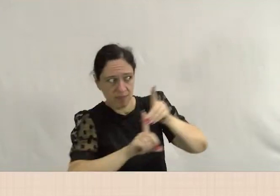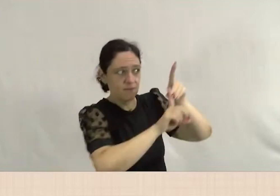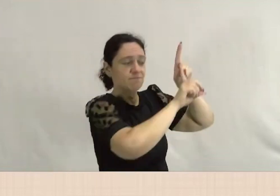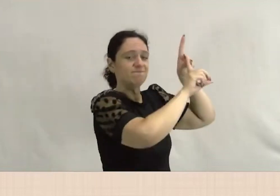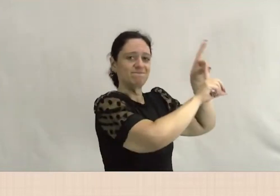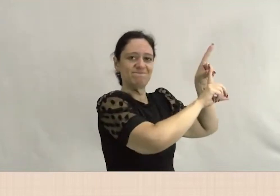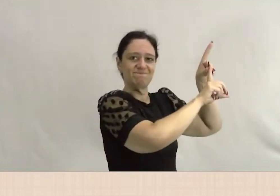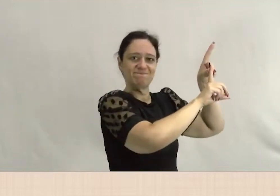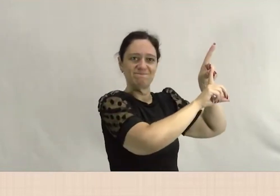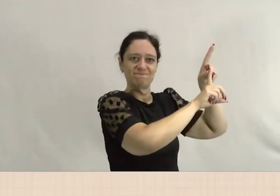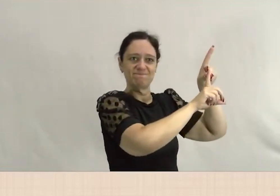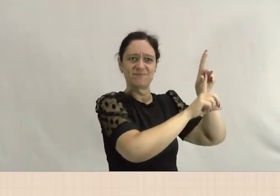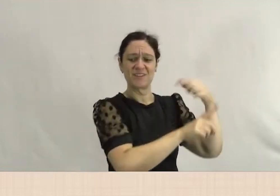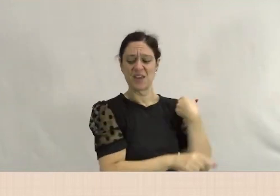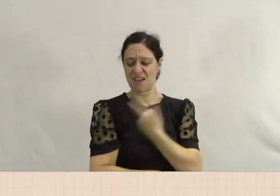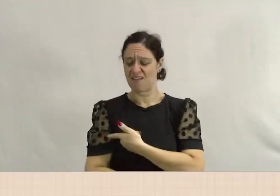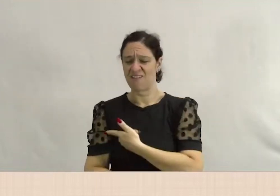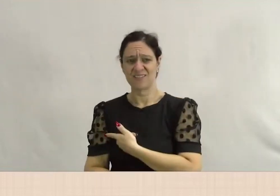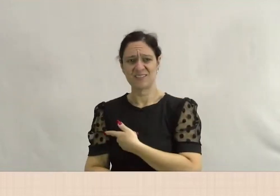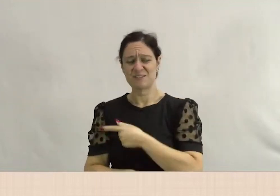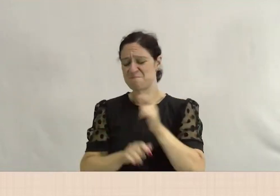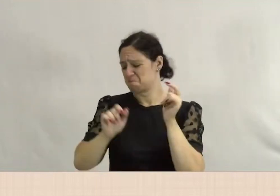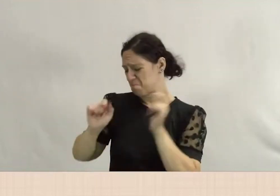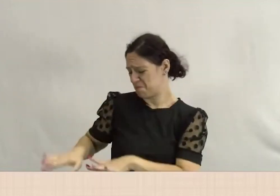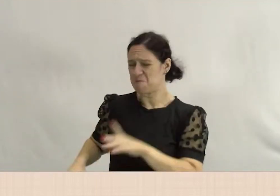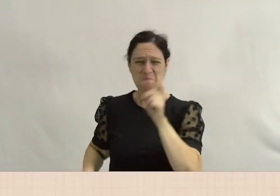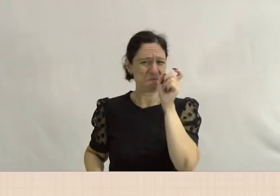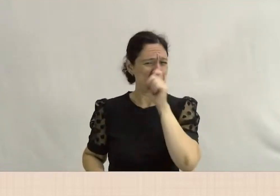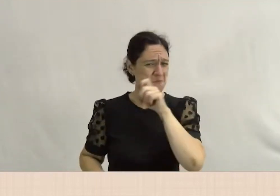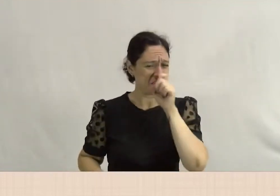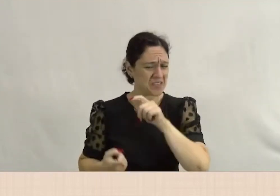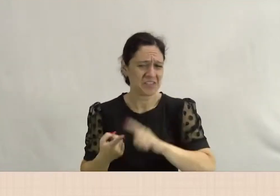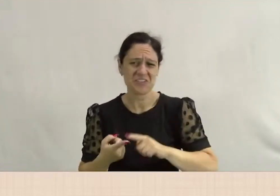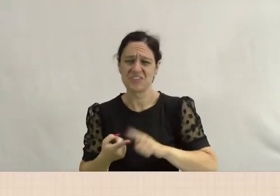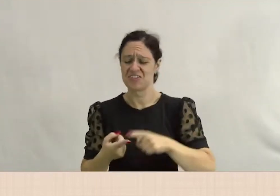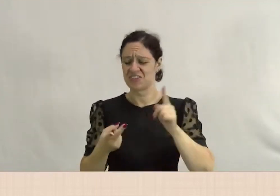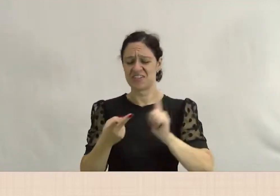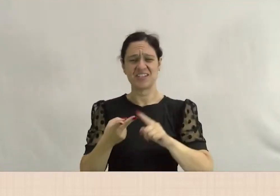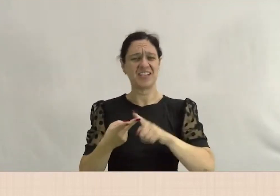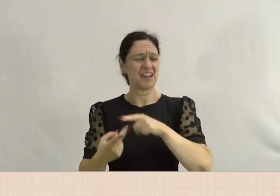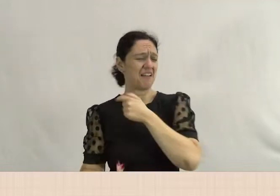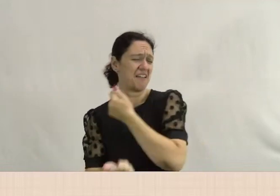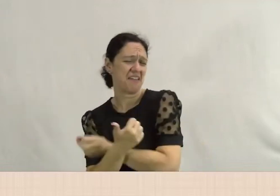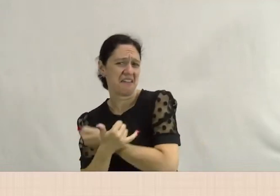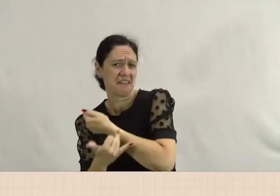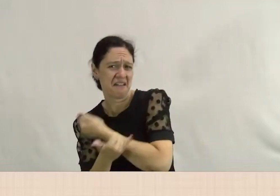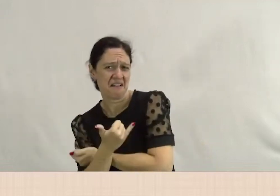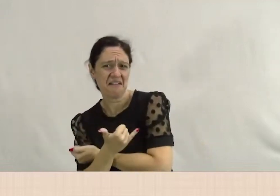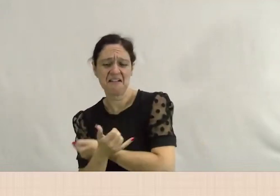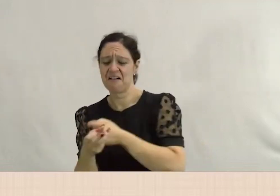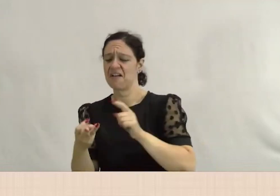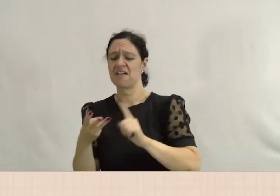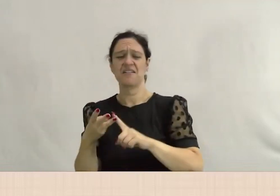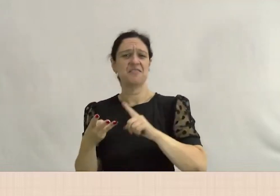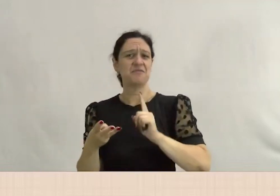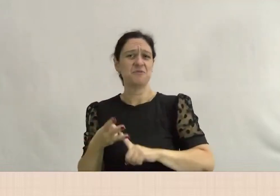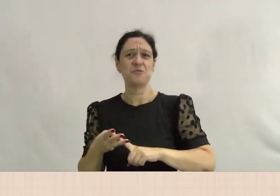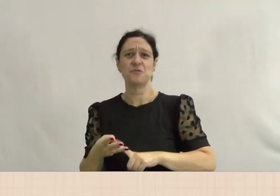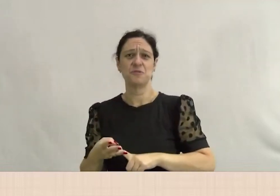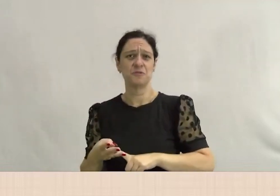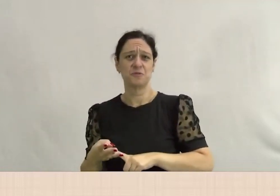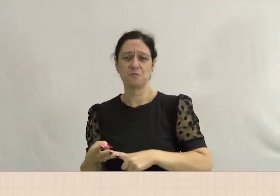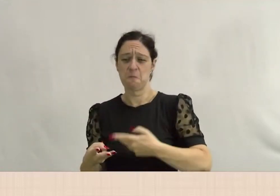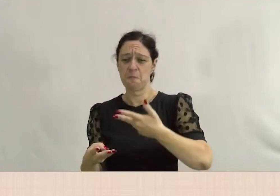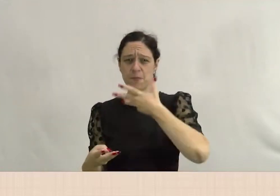Vamos sair das garras da mentira. Vamos sair das garras do engano. Vamos sair das garras do pai